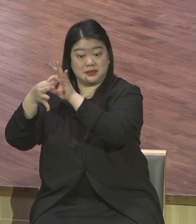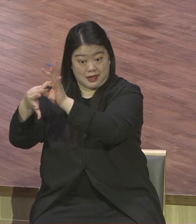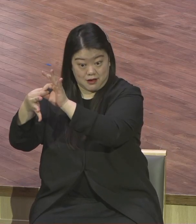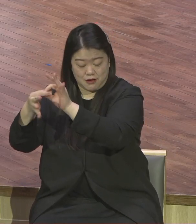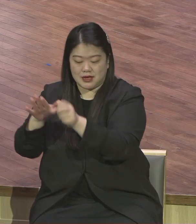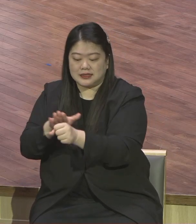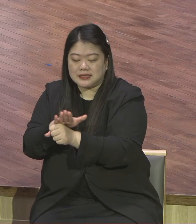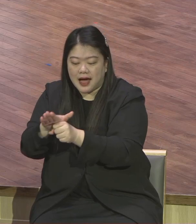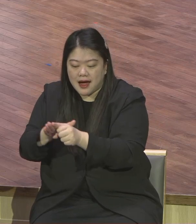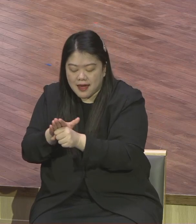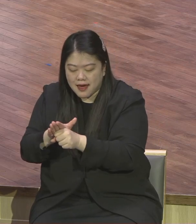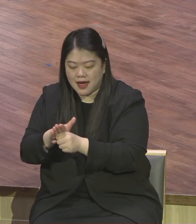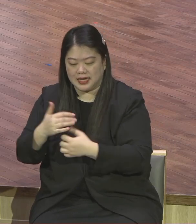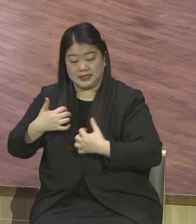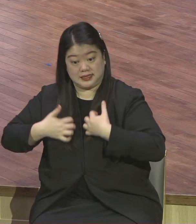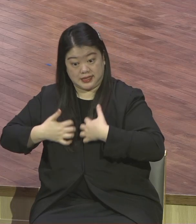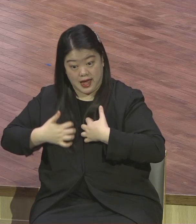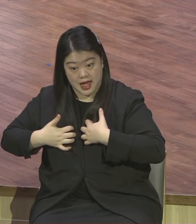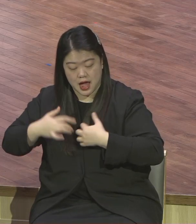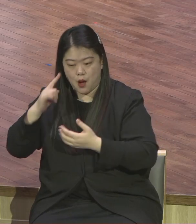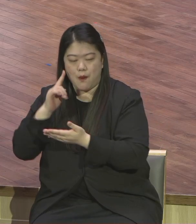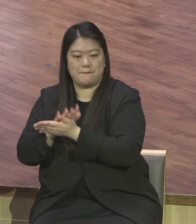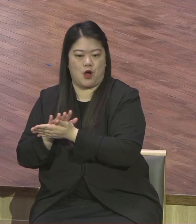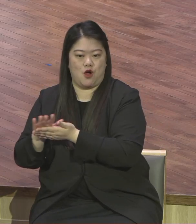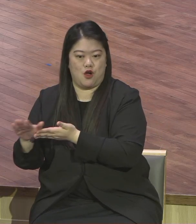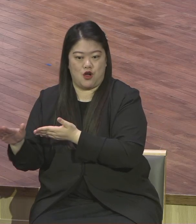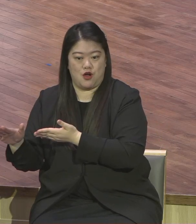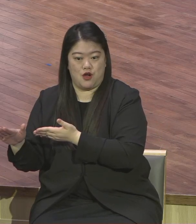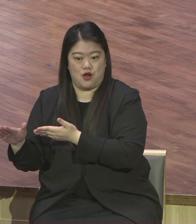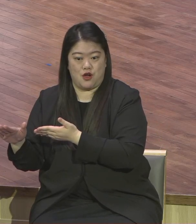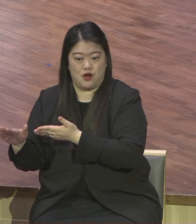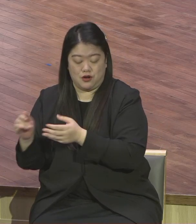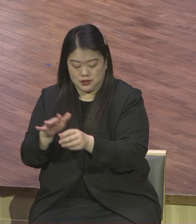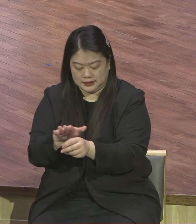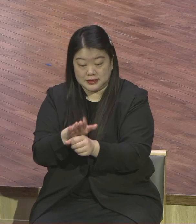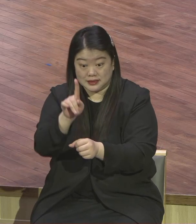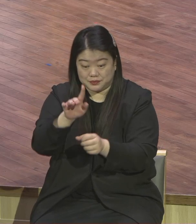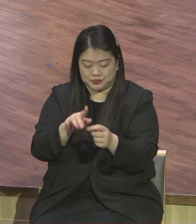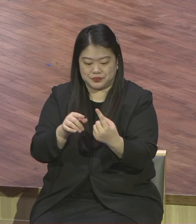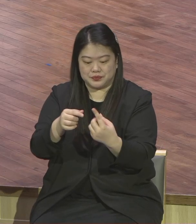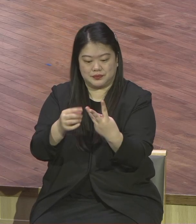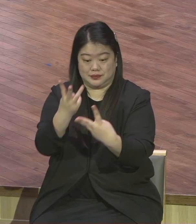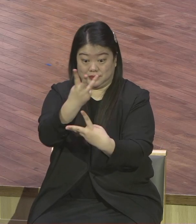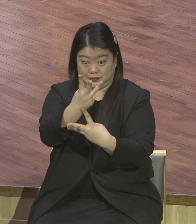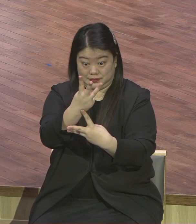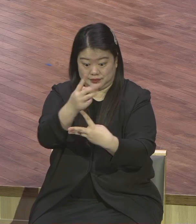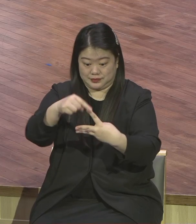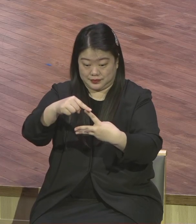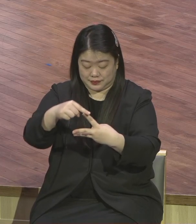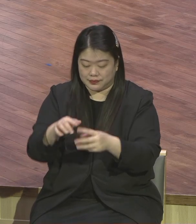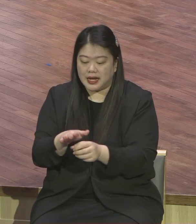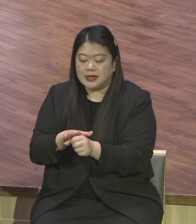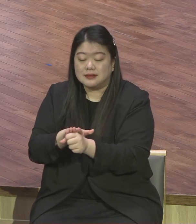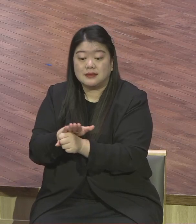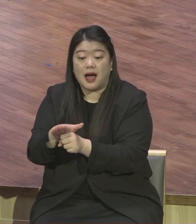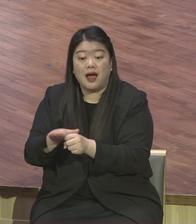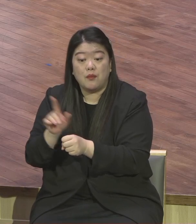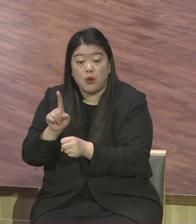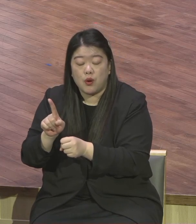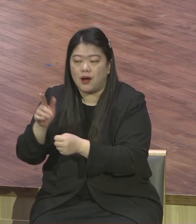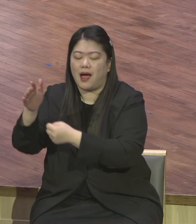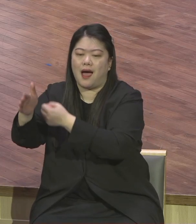화평이다 그랬어요. 여기서 사랑 이것은 우리가 보통 받는 사랑이 아니라 하나님을 사랑하는